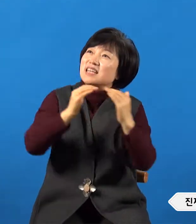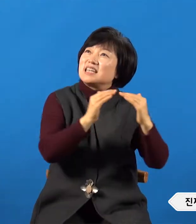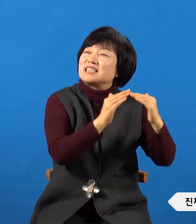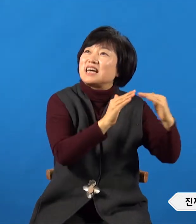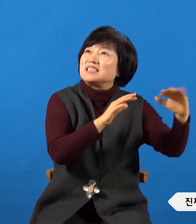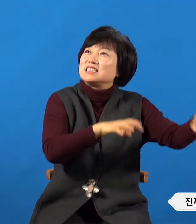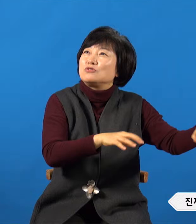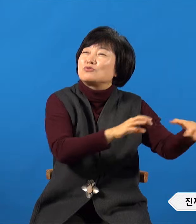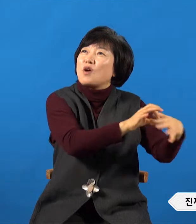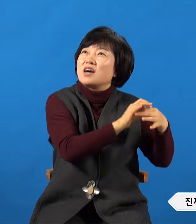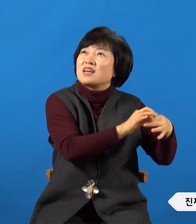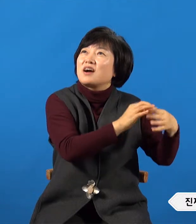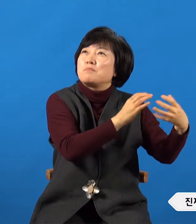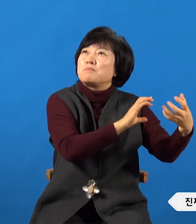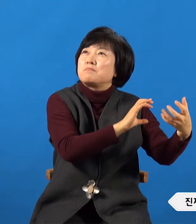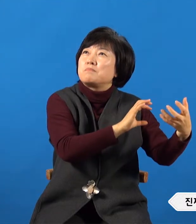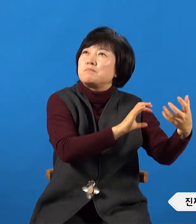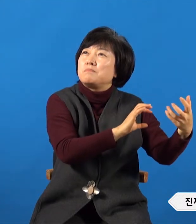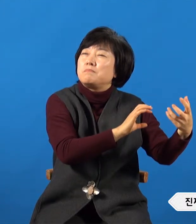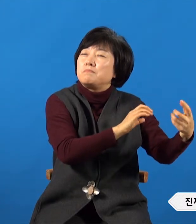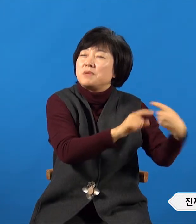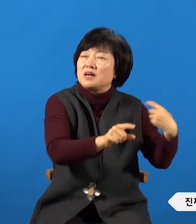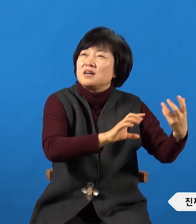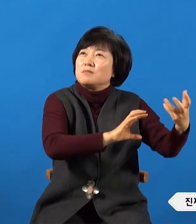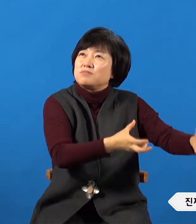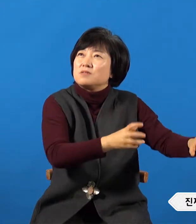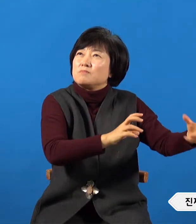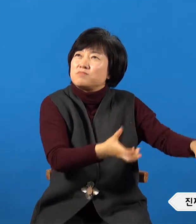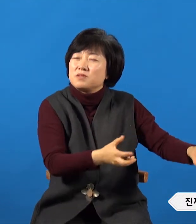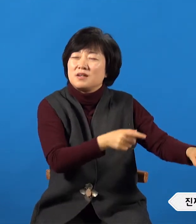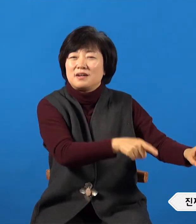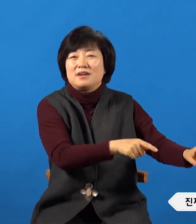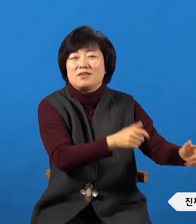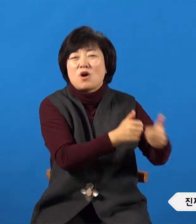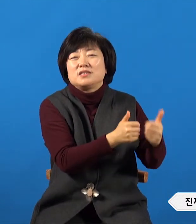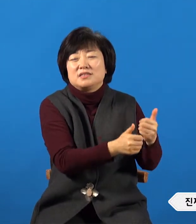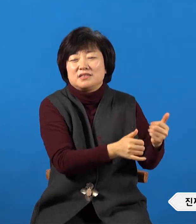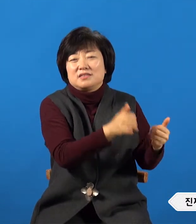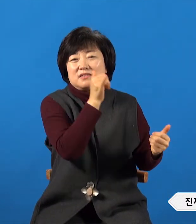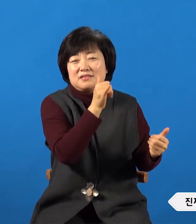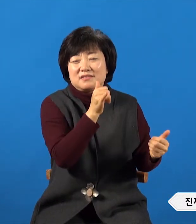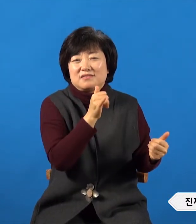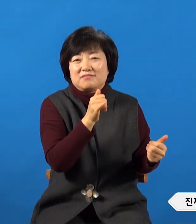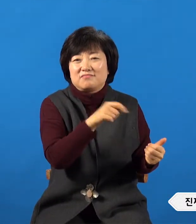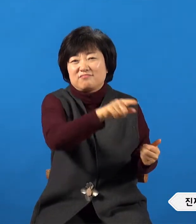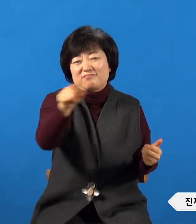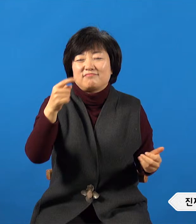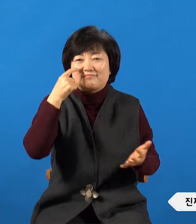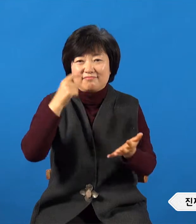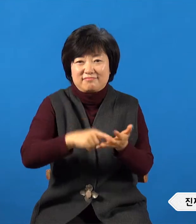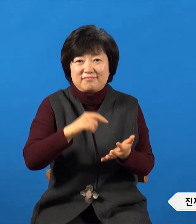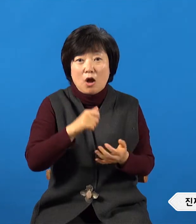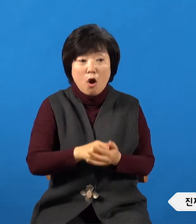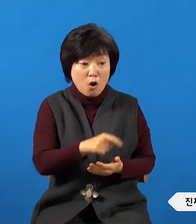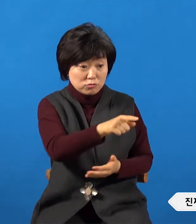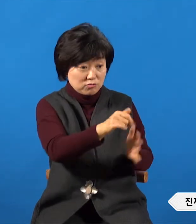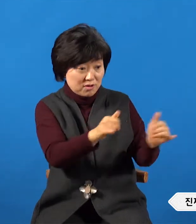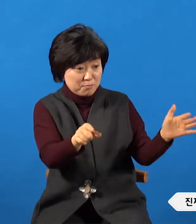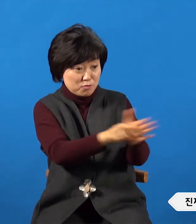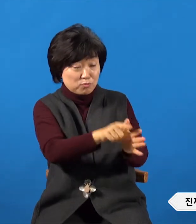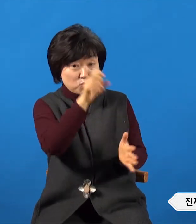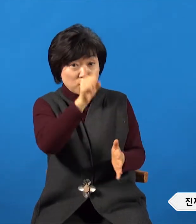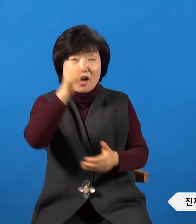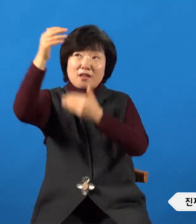좋지 않은 신앙의 모습들을 얼마나 많이 발견하는지 모릅니다. 우리가 흔히 저 사람 참